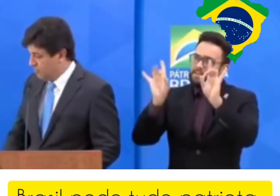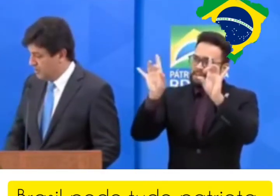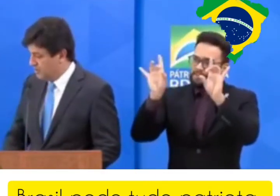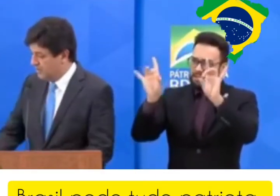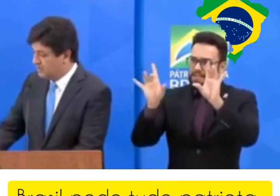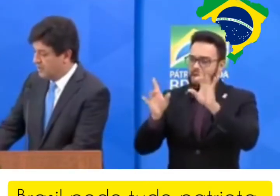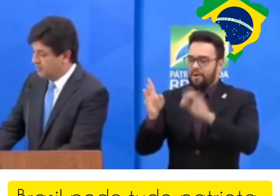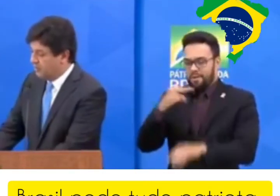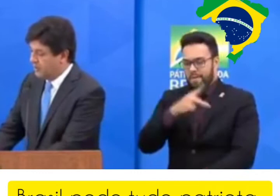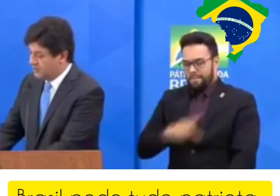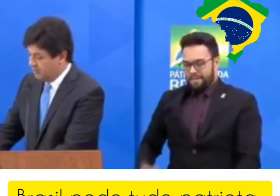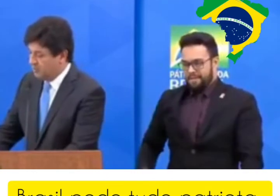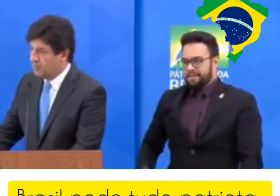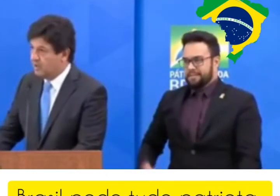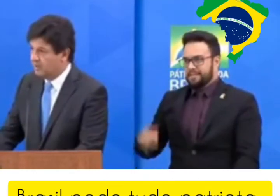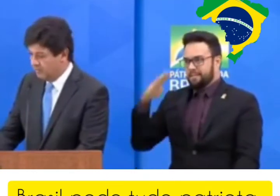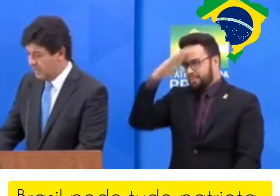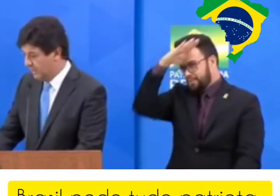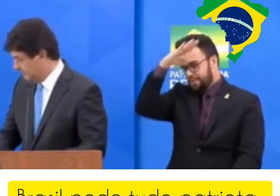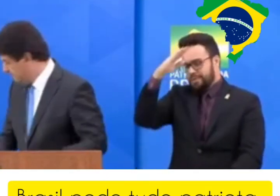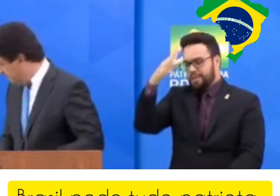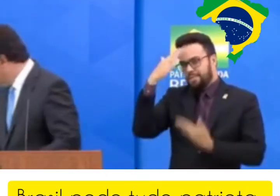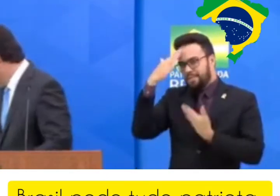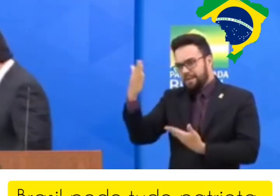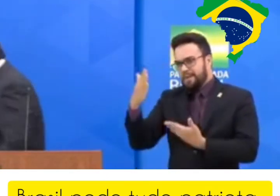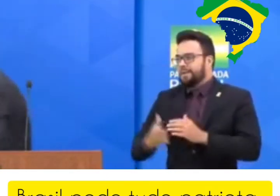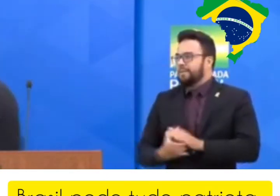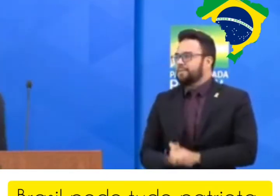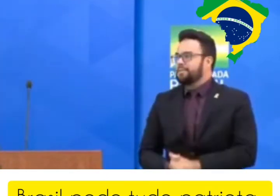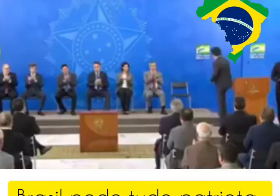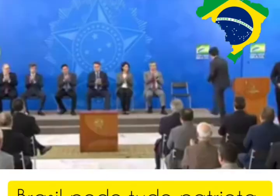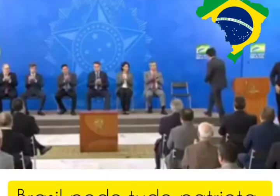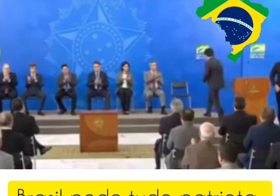ao senhor presidente da República, Jair Bolsonaro. Obrigado.